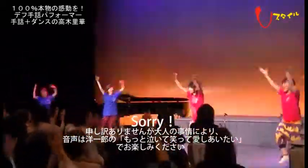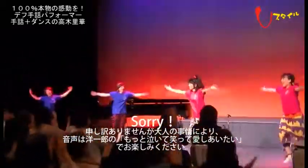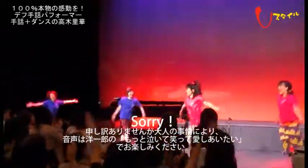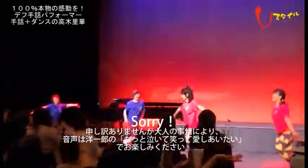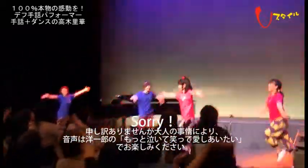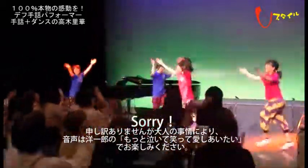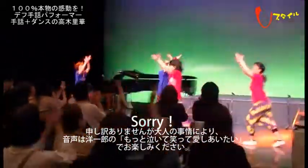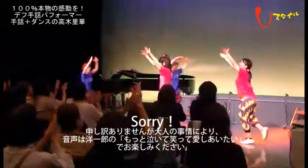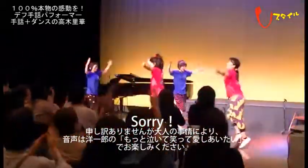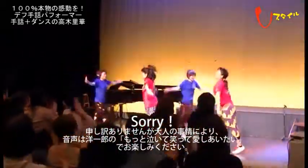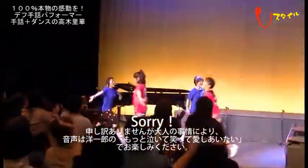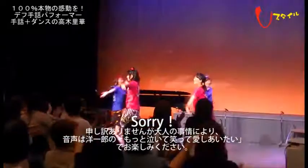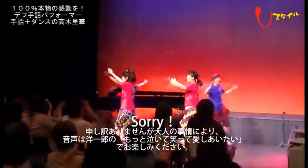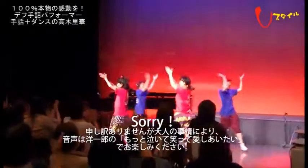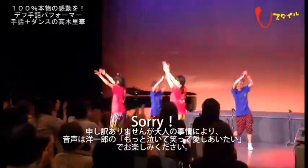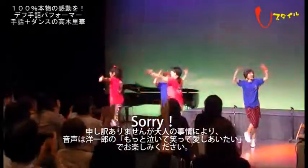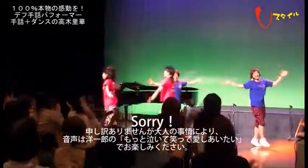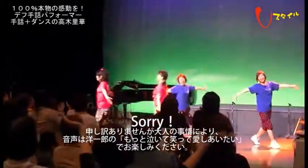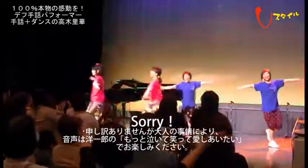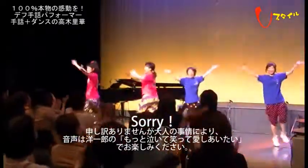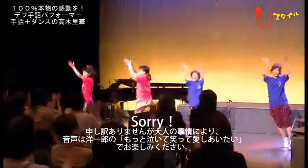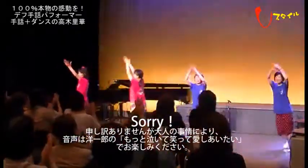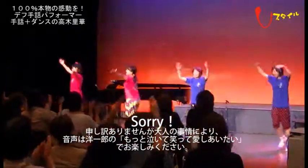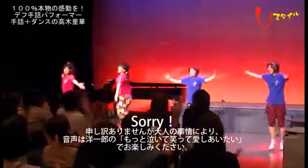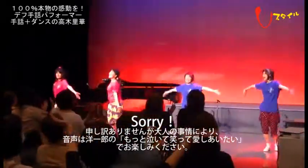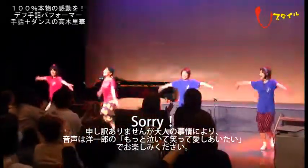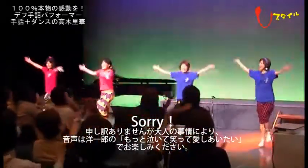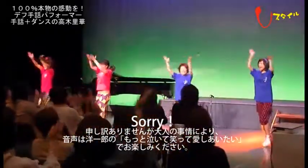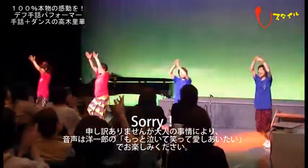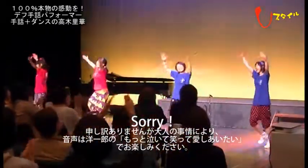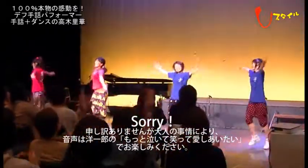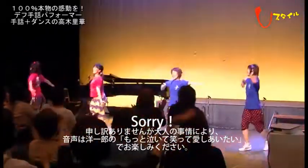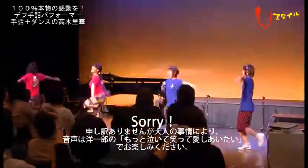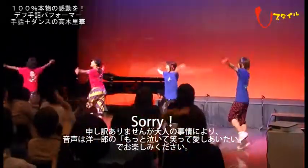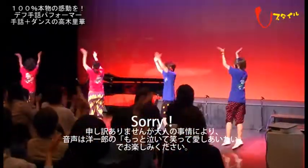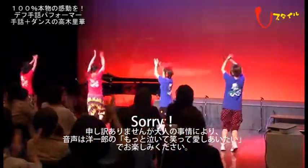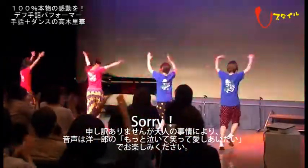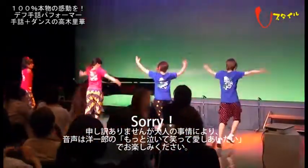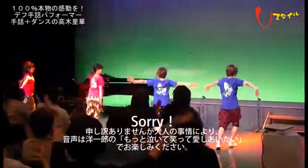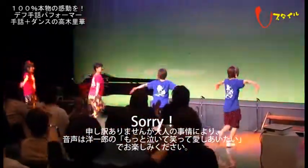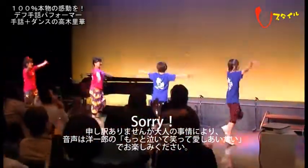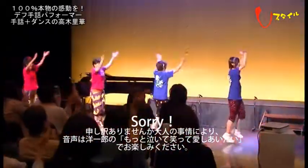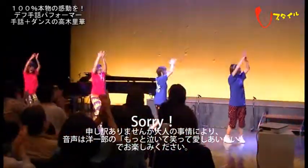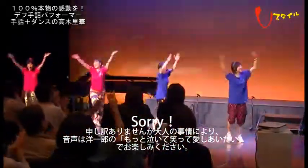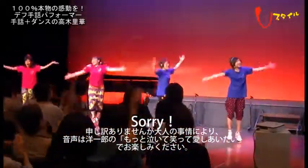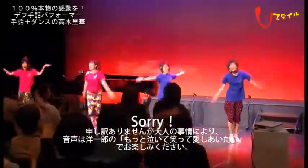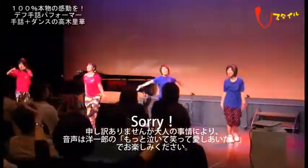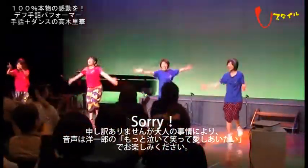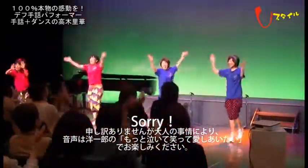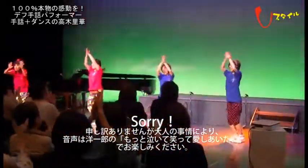と愛が届きますようにni